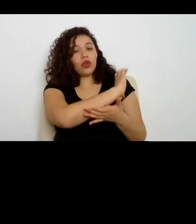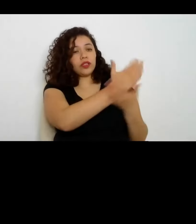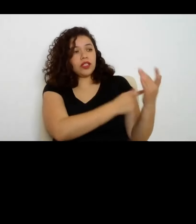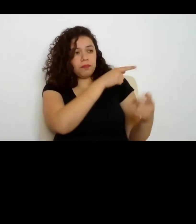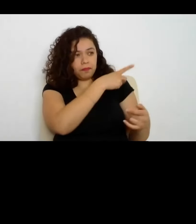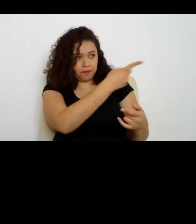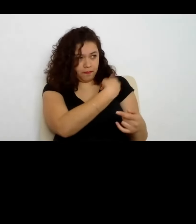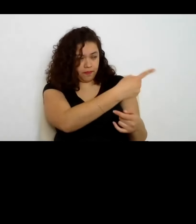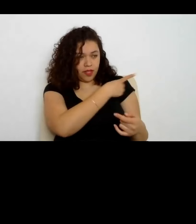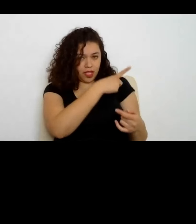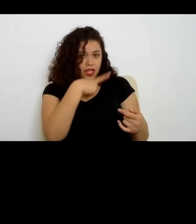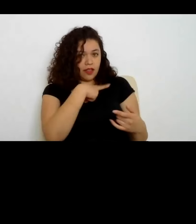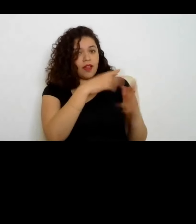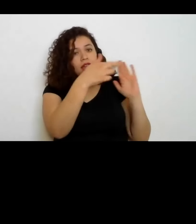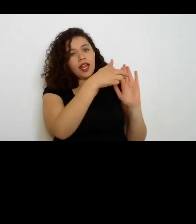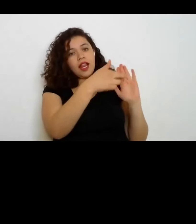en donde hago